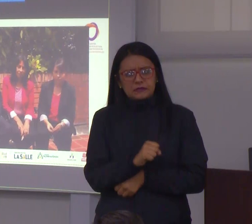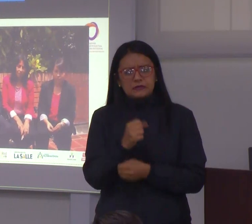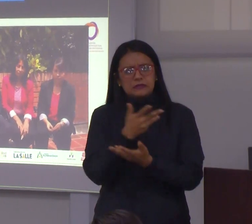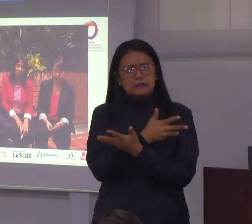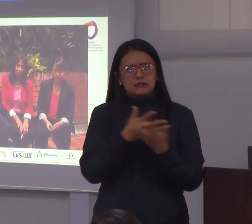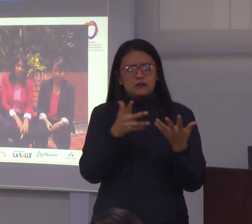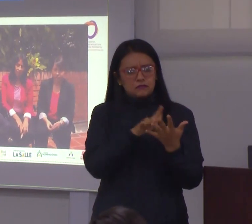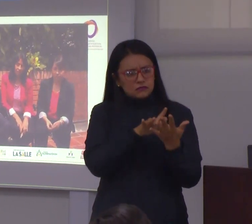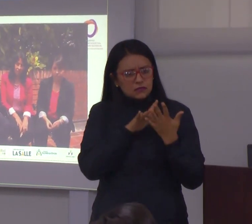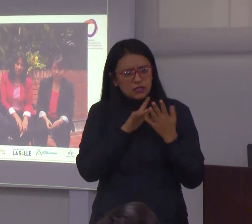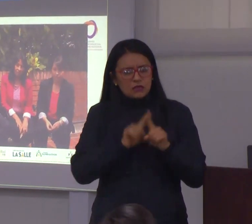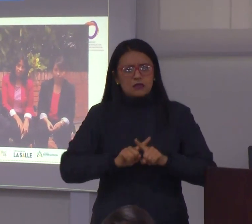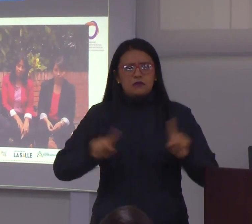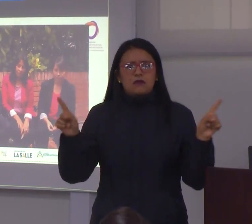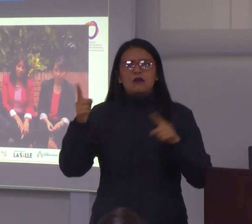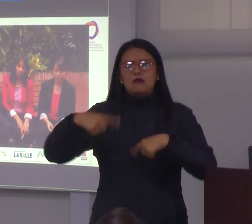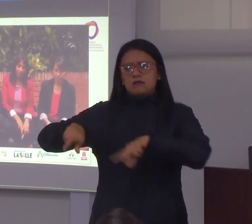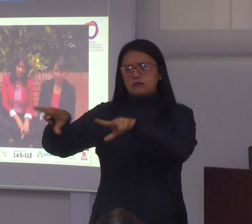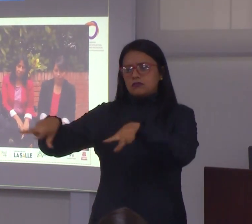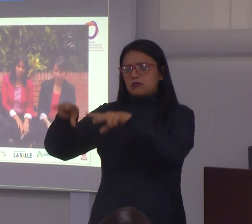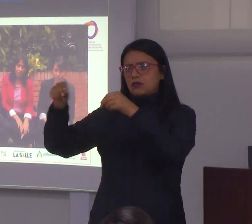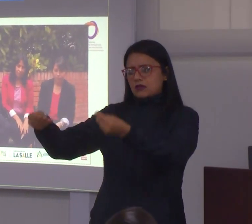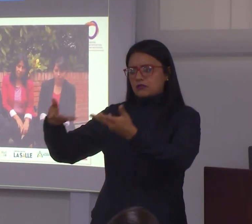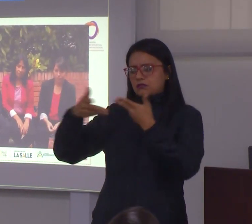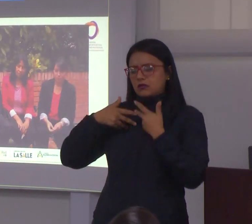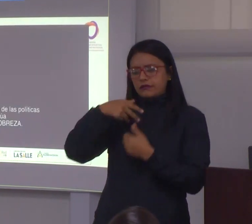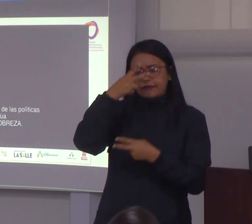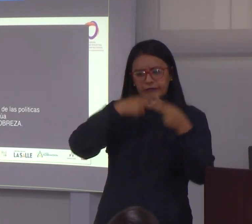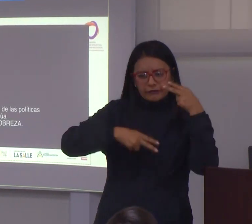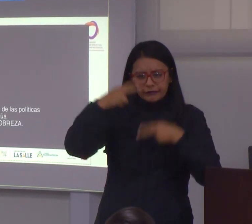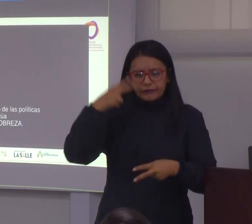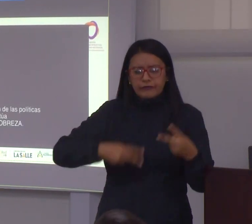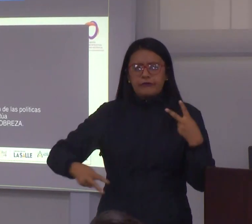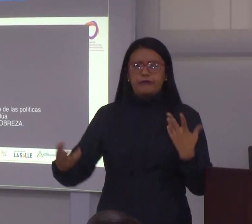perspectiva diferente a lo que normalmente es la sociedad en comunidad para nuestros hijos.